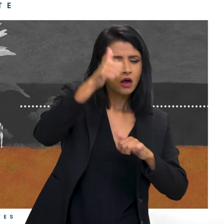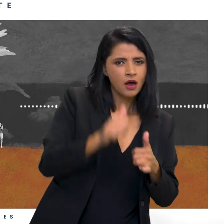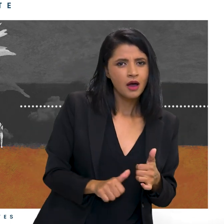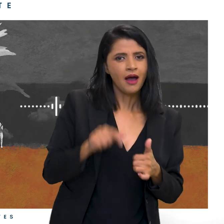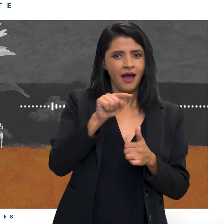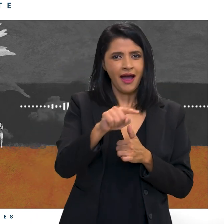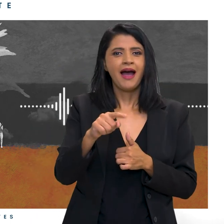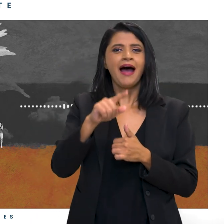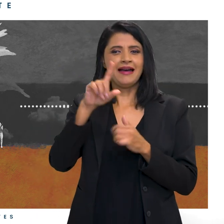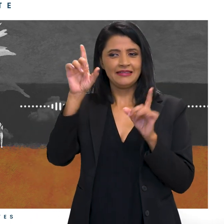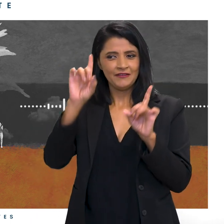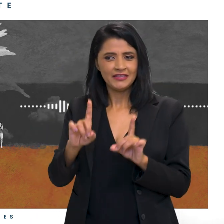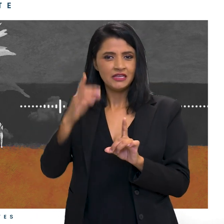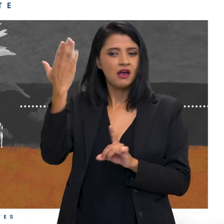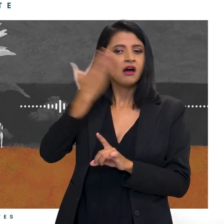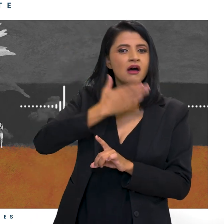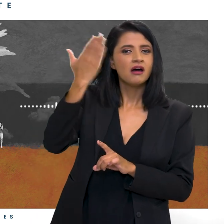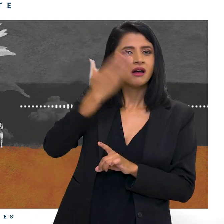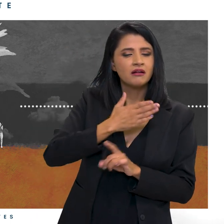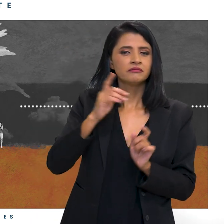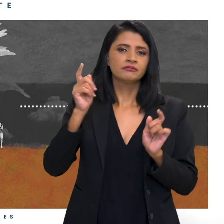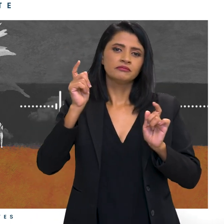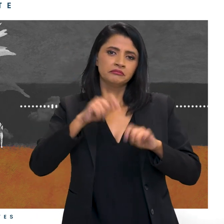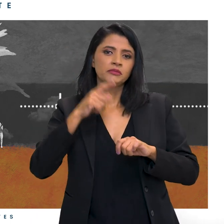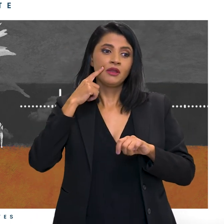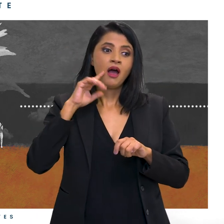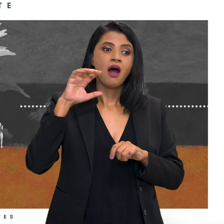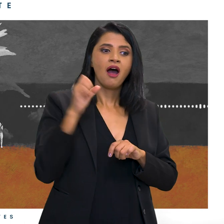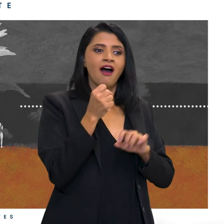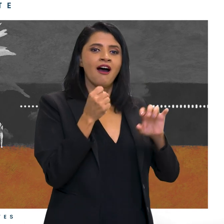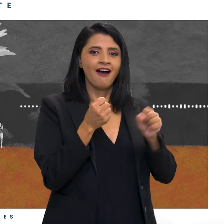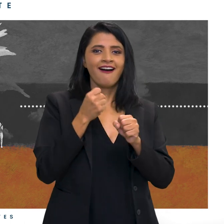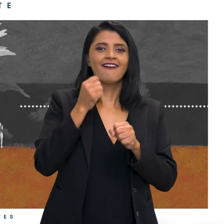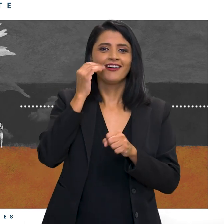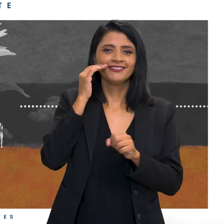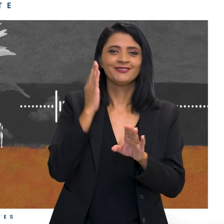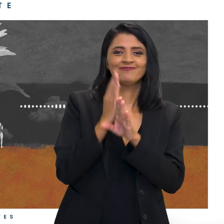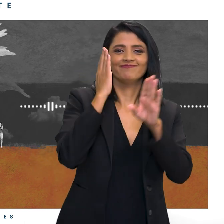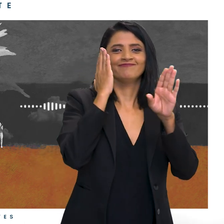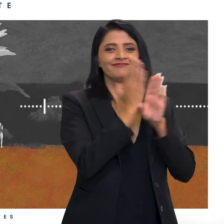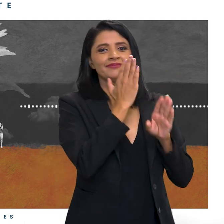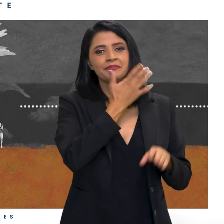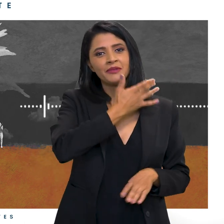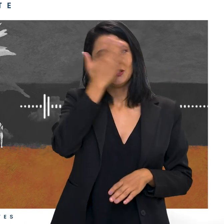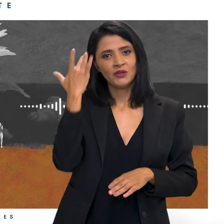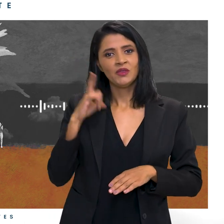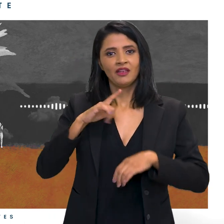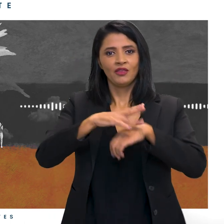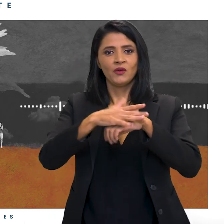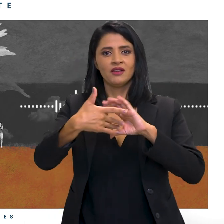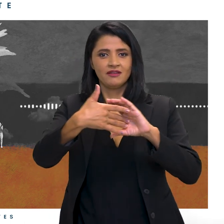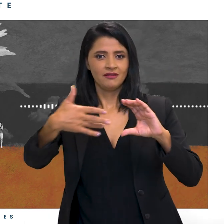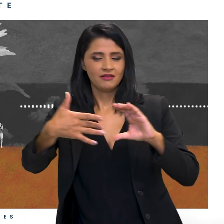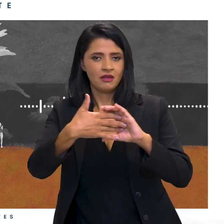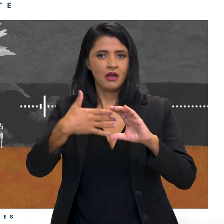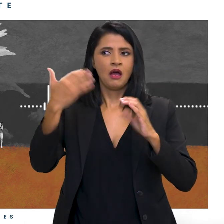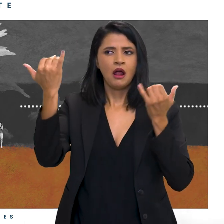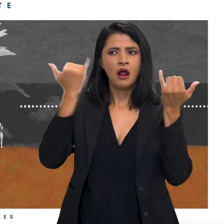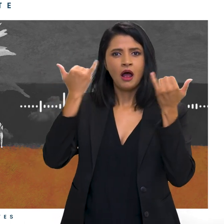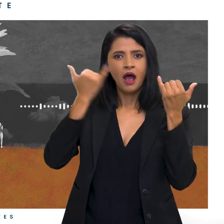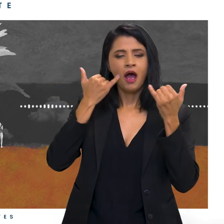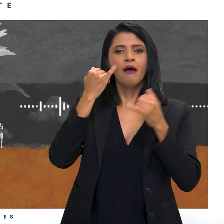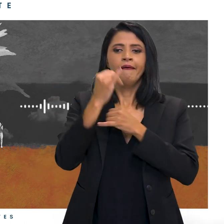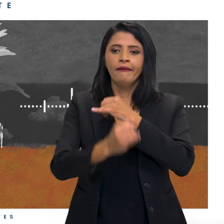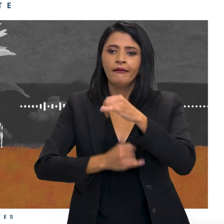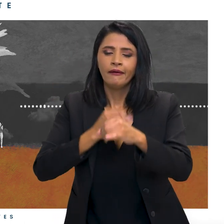biopsicossocial, as chamadas deficiências invisíveis conseguiriam ser capturadas. Como pessoa que tem uma doença rara e que acompanha